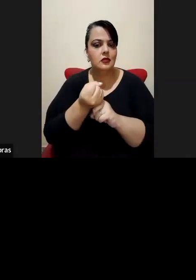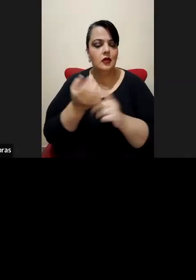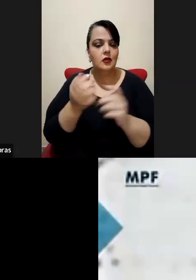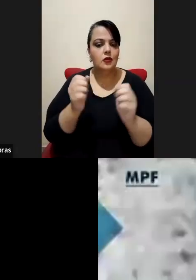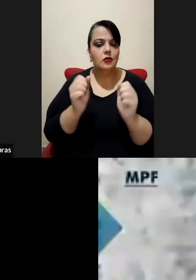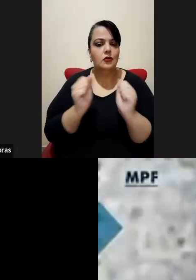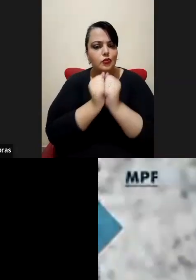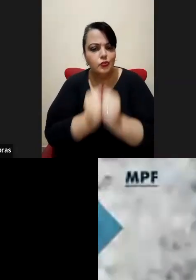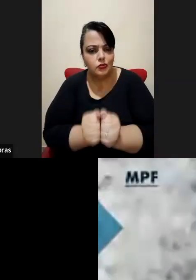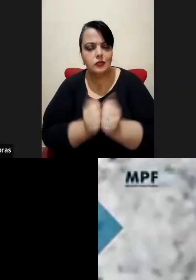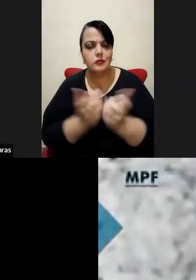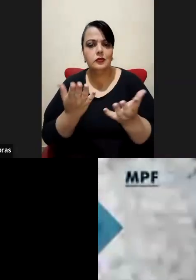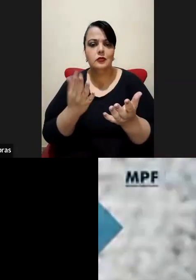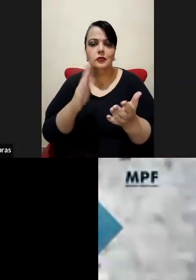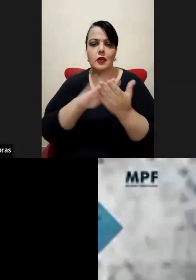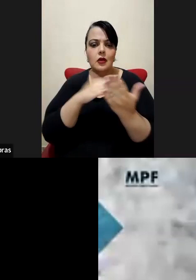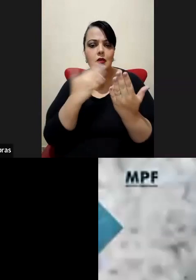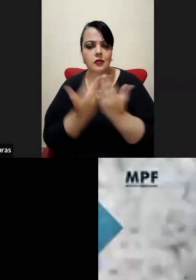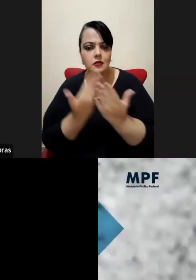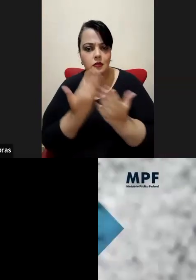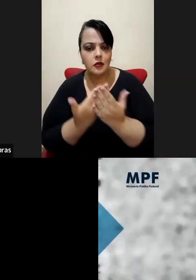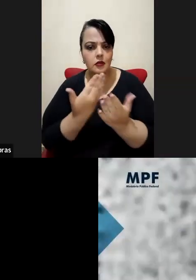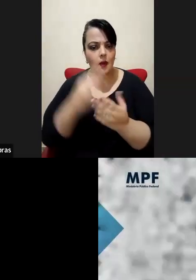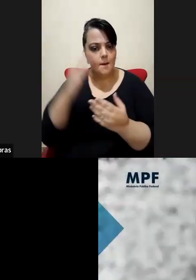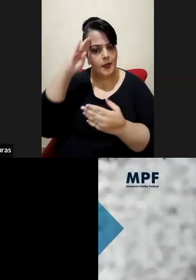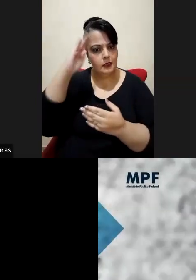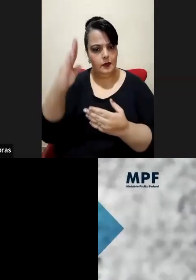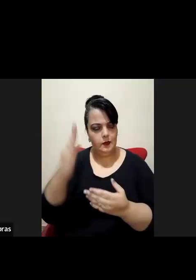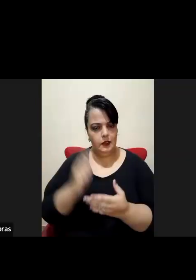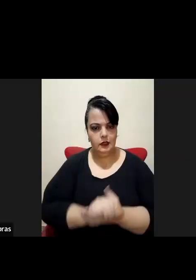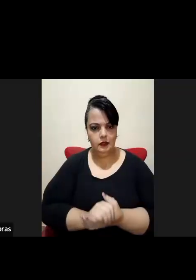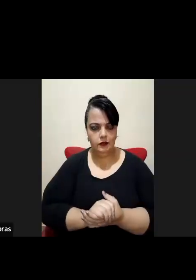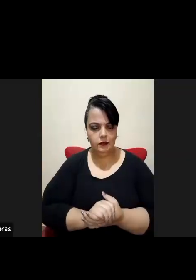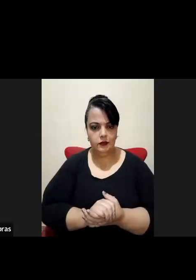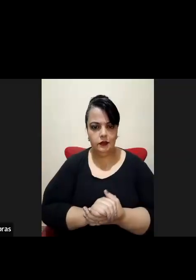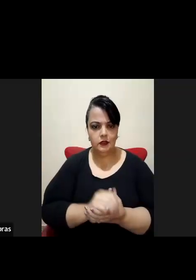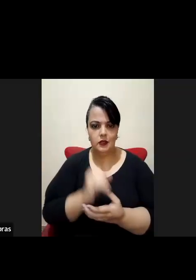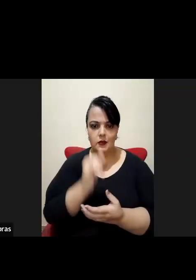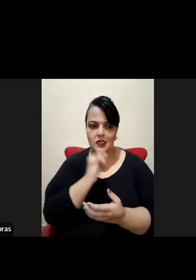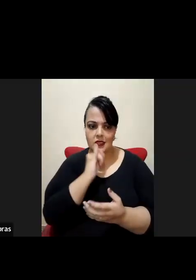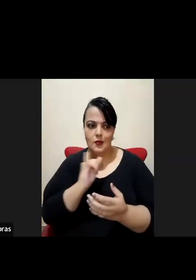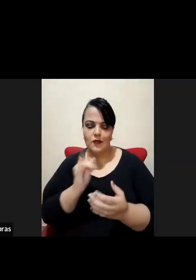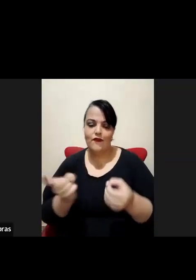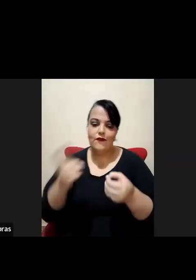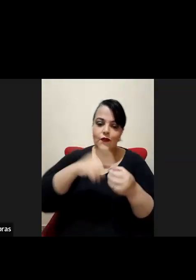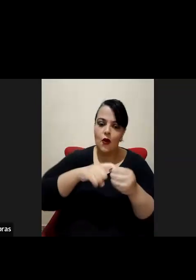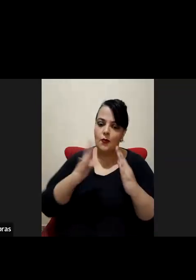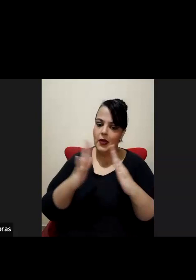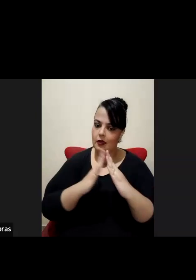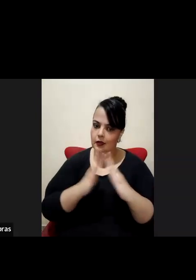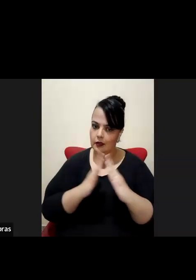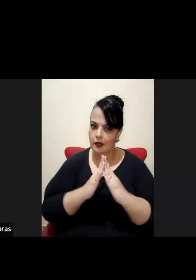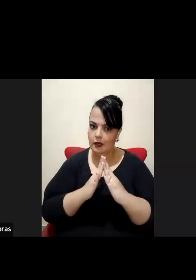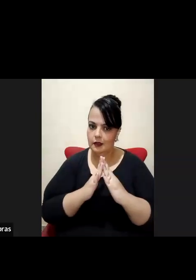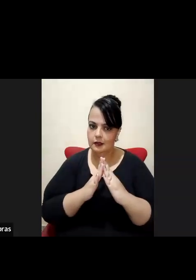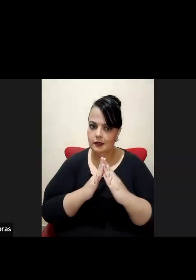no contexto escolar, no contexto acadêmico. Quando nós voltávamos para o domicílio, para casa, para a família, né, essa aceitação já